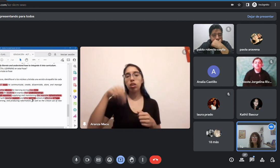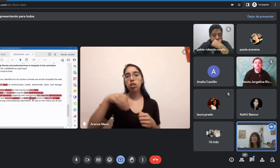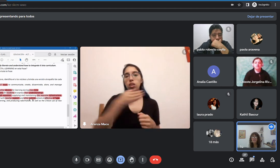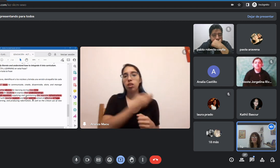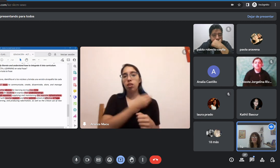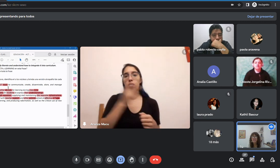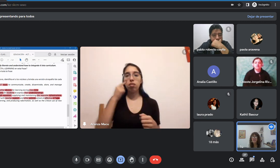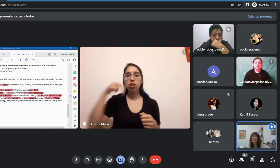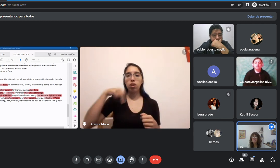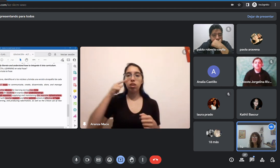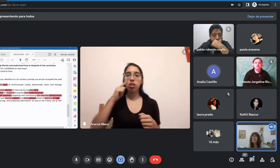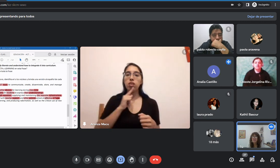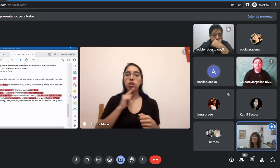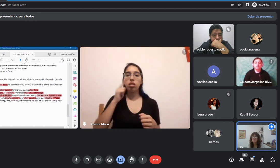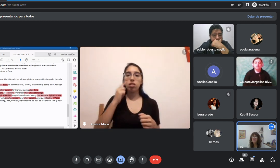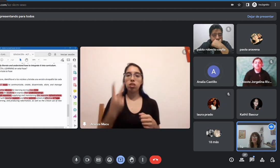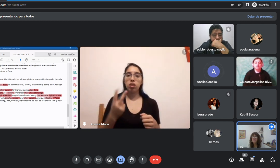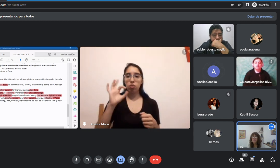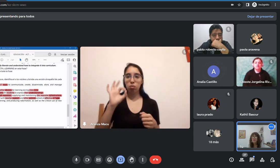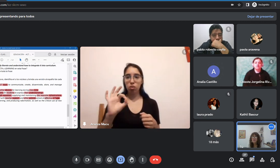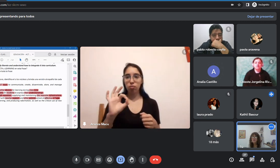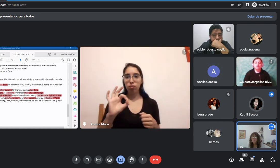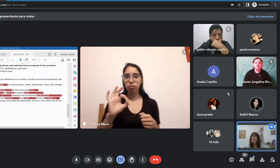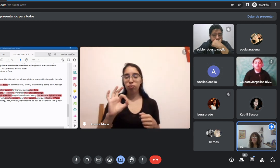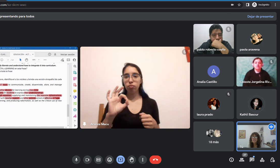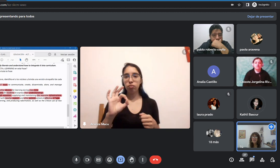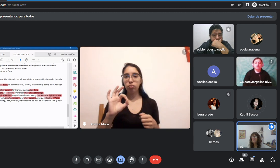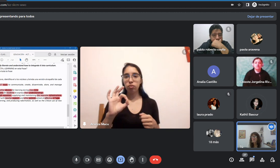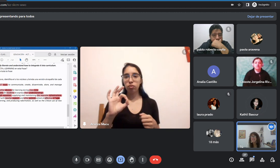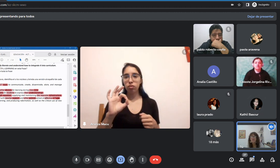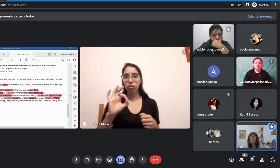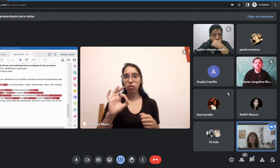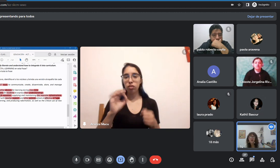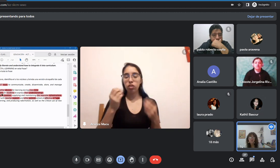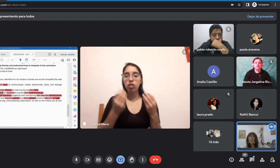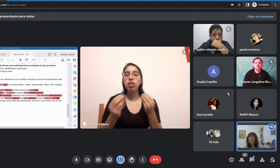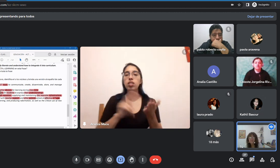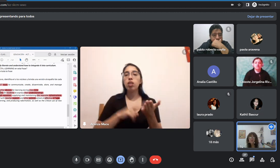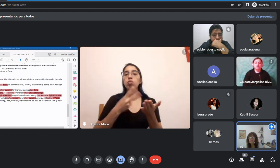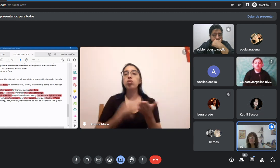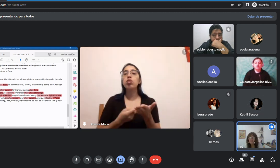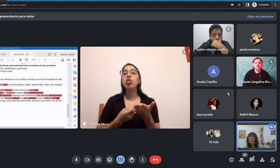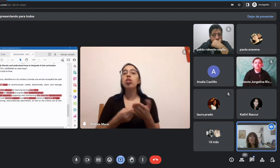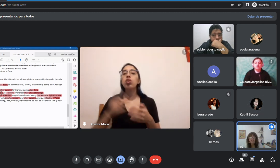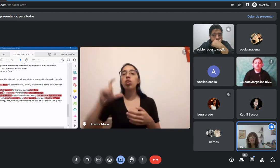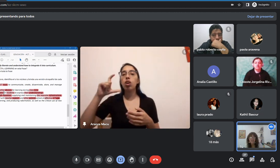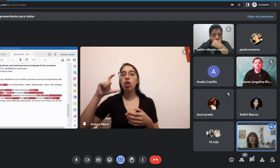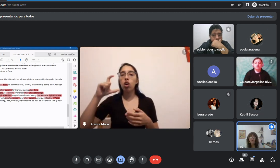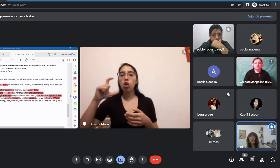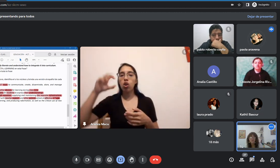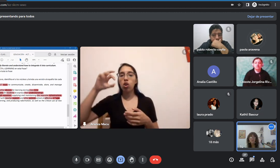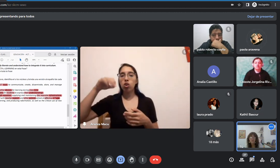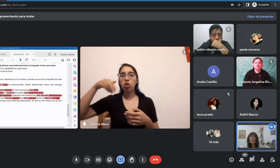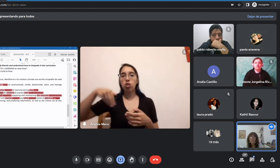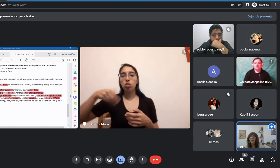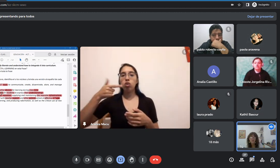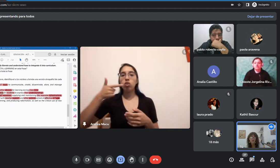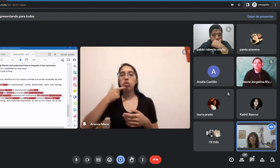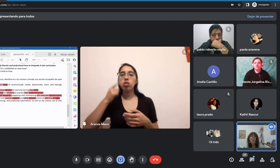de ING, ¿sí? O sea, considerar, podría ser también la consideración, y en este caso sería un